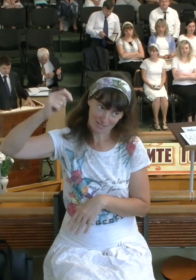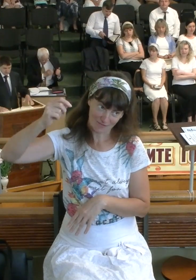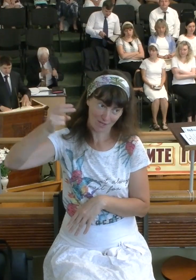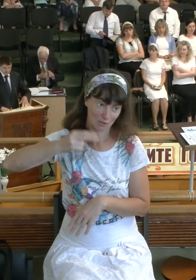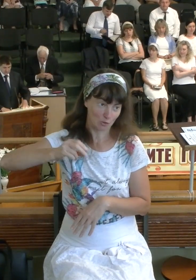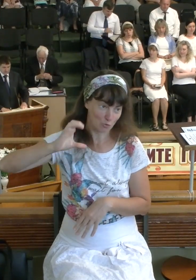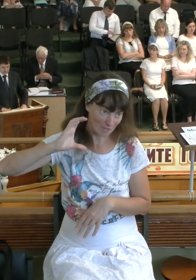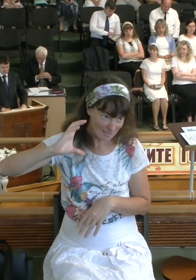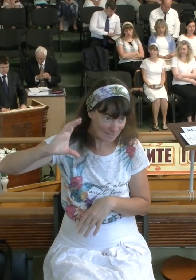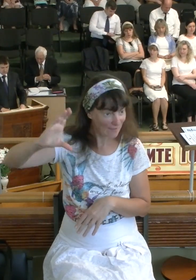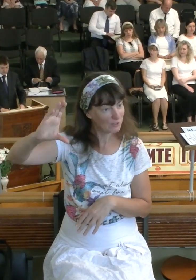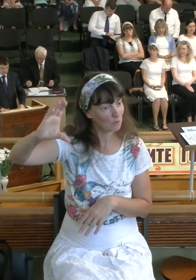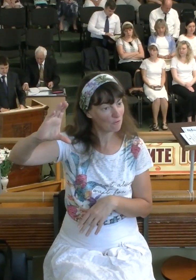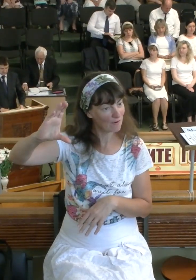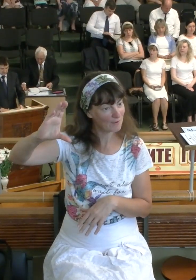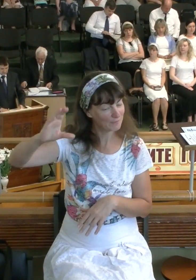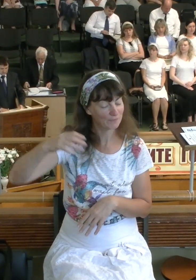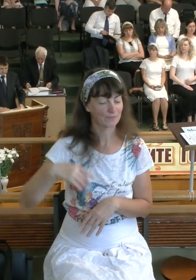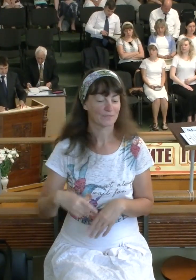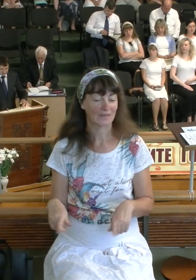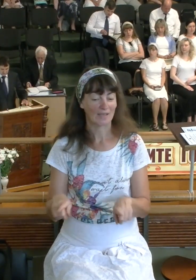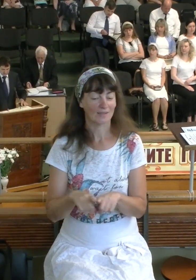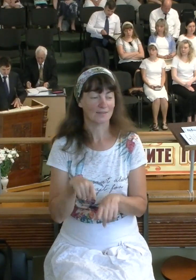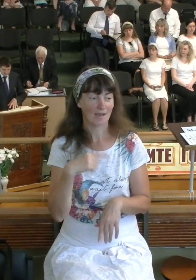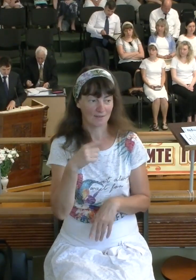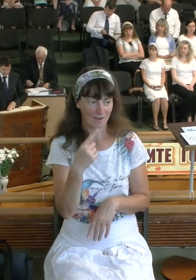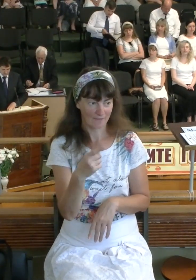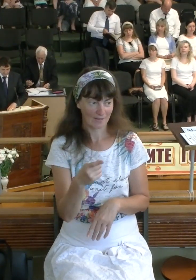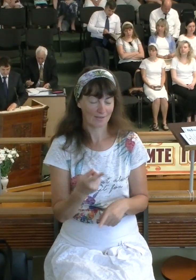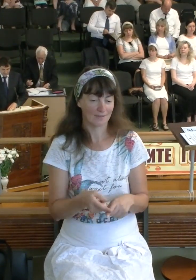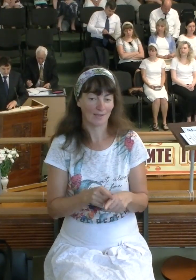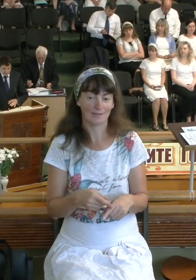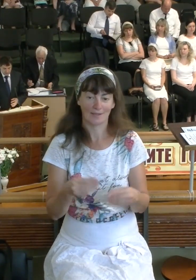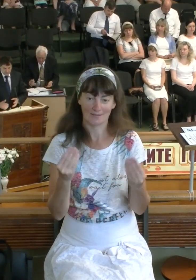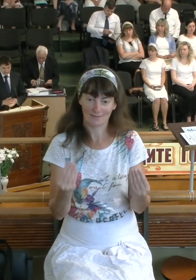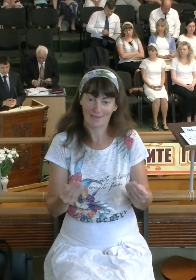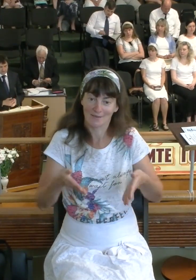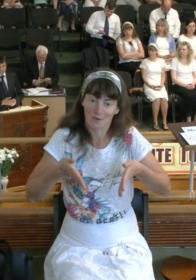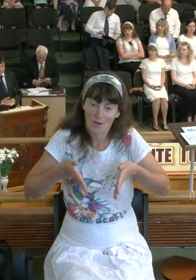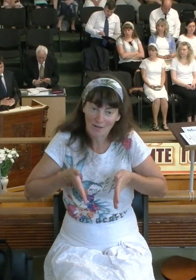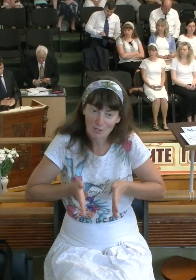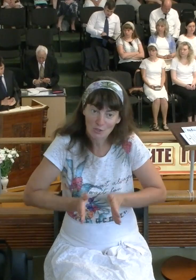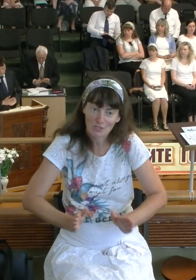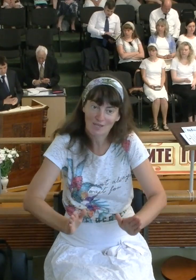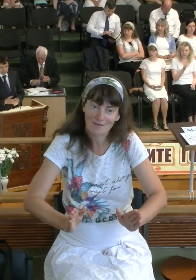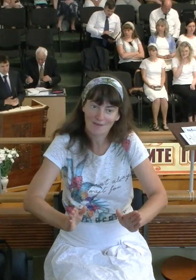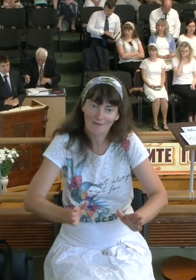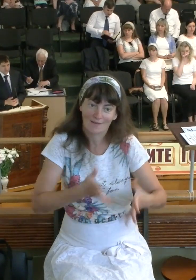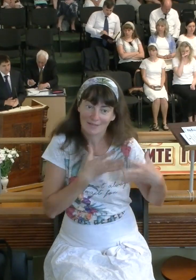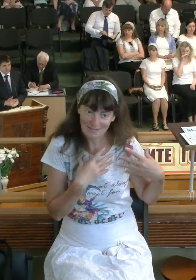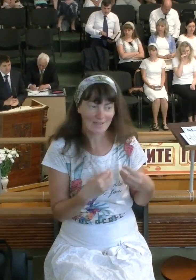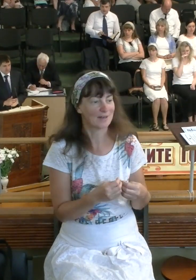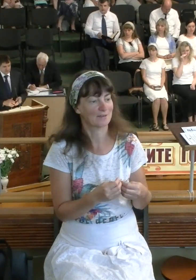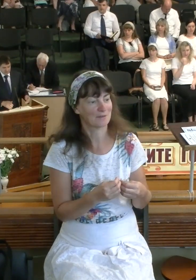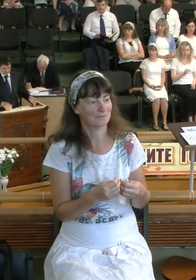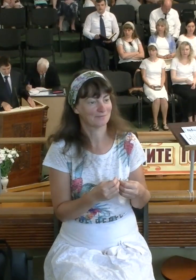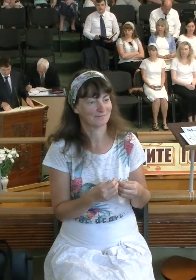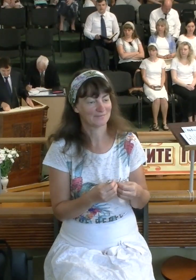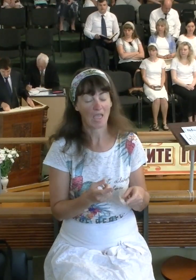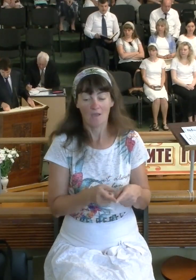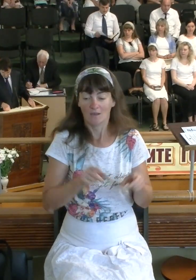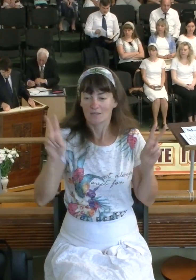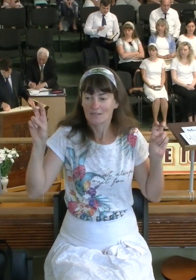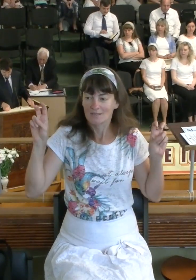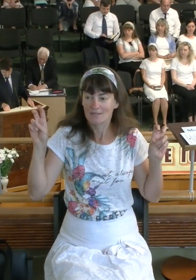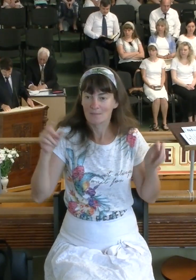И иногда еще говорят, что это день рождения Церкви. Знаете, тема Святого Духа, она очень большая тема.